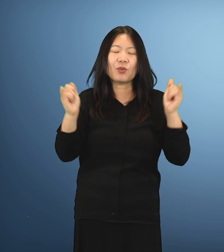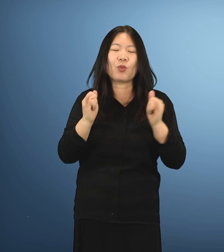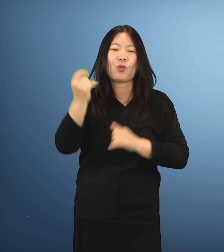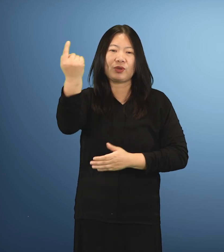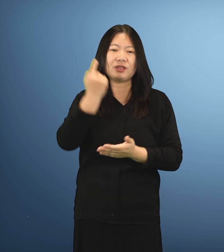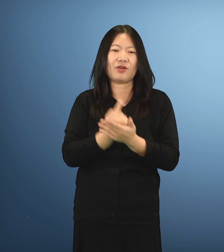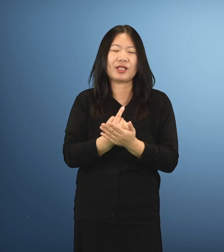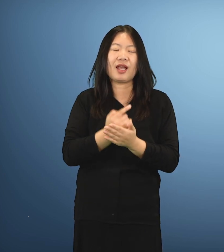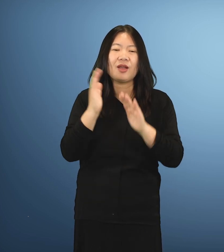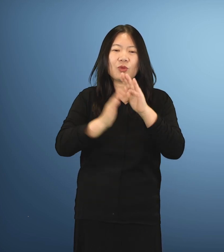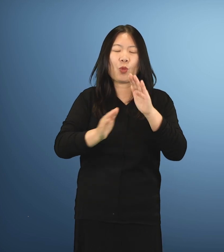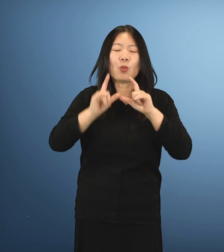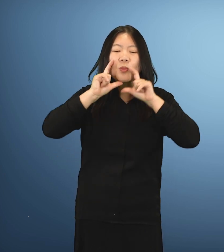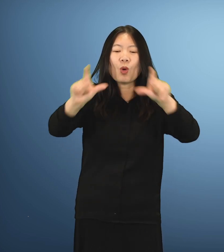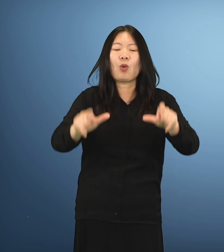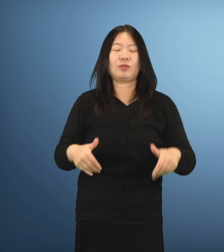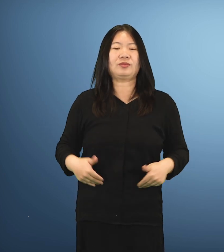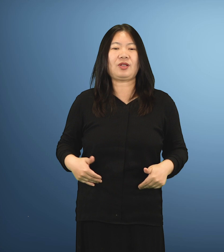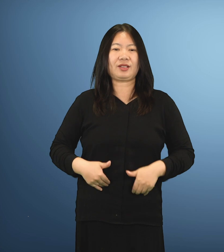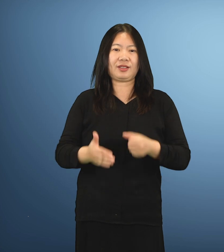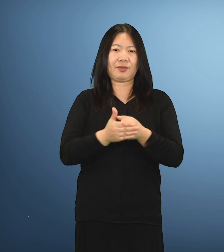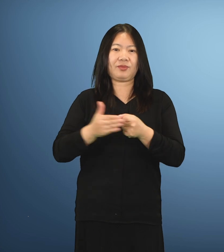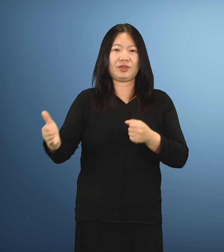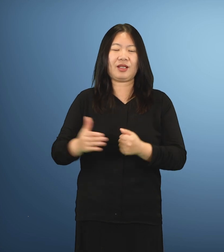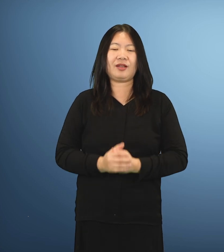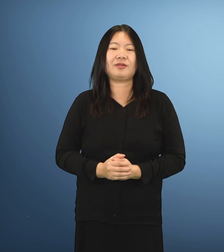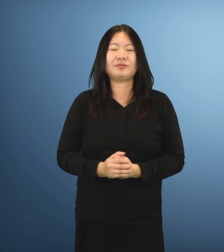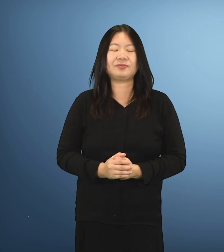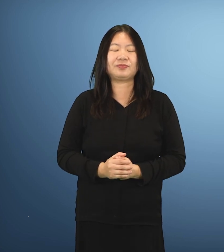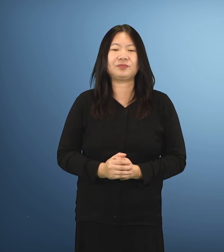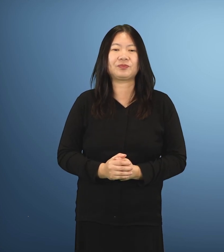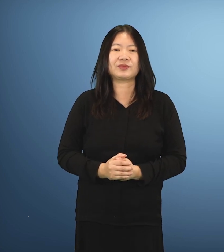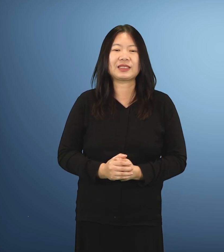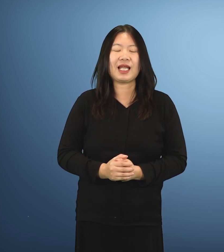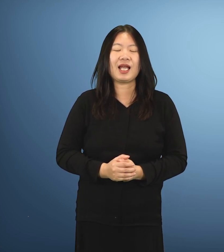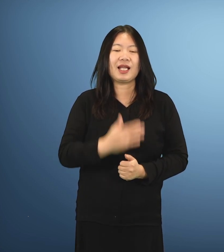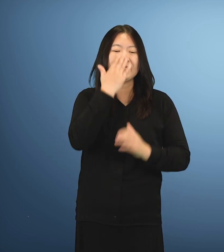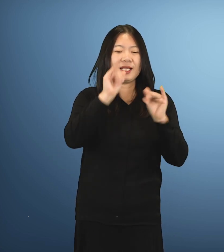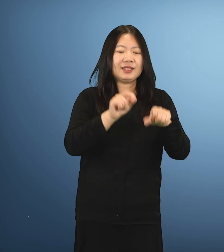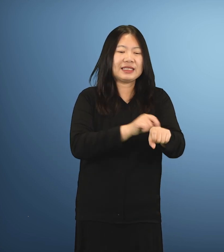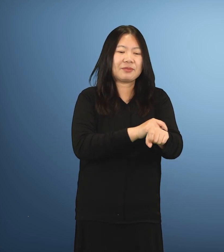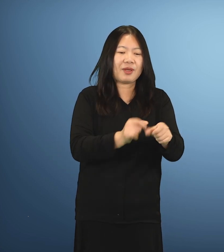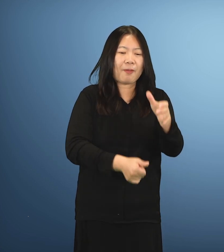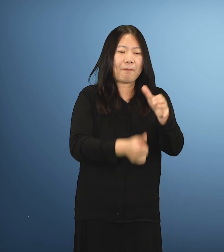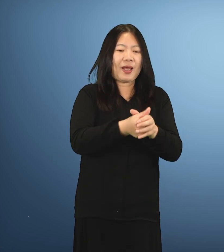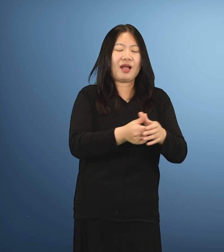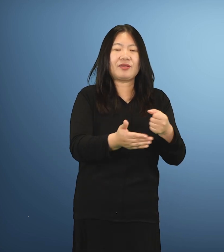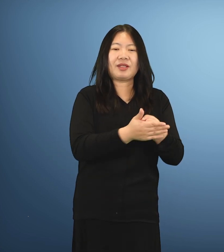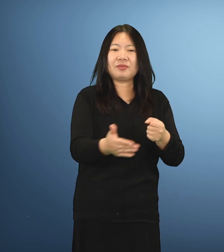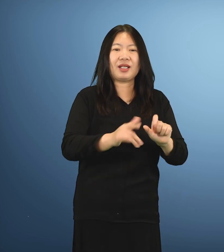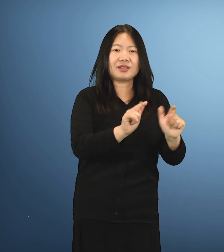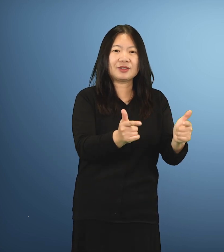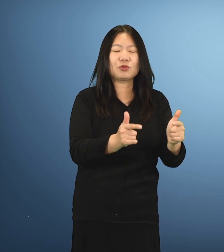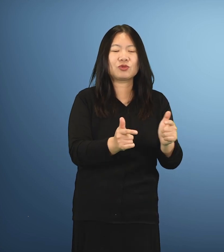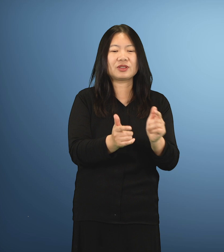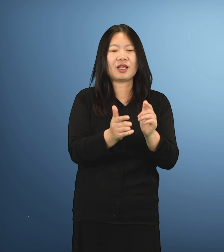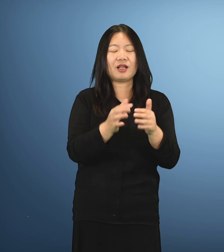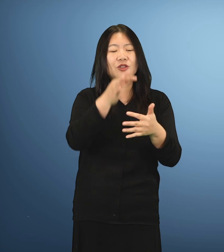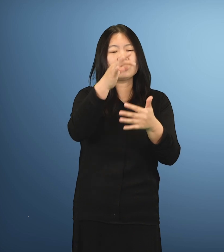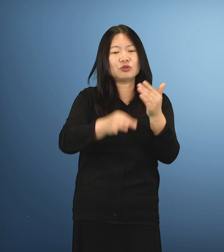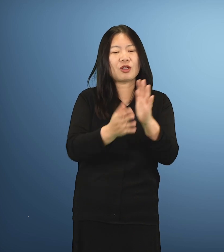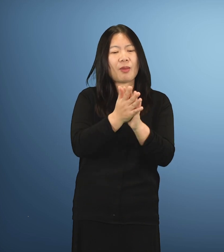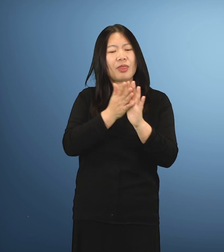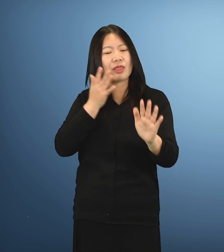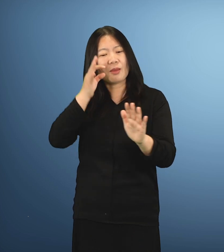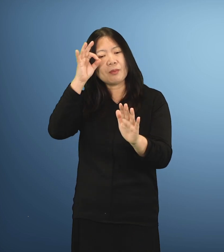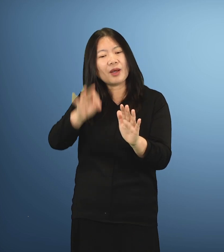때문에, 그래서 이 민족이 유난하거나 특별해서가 아니라 순서상